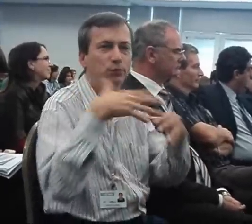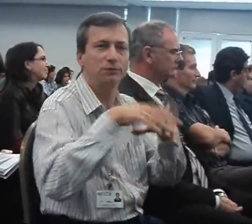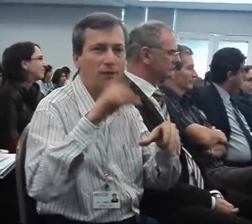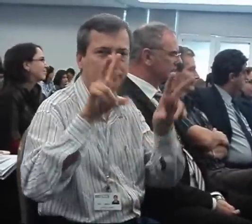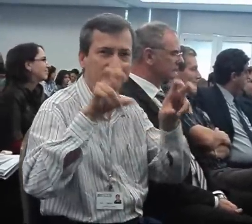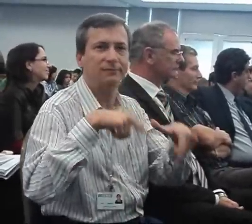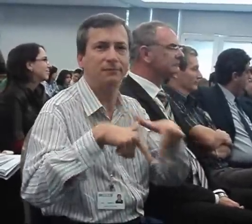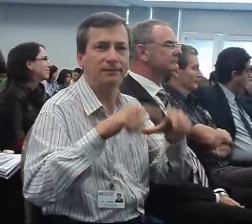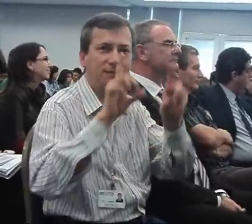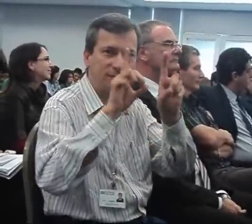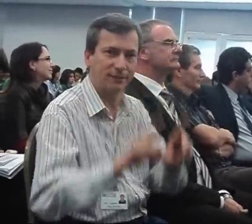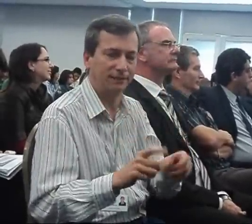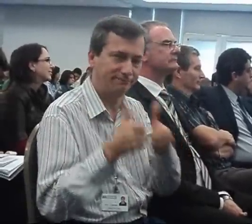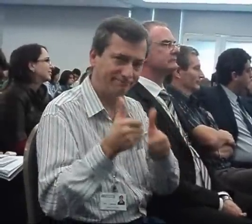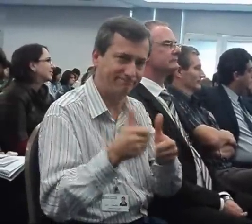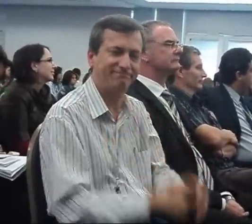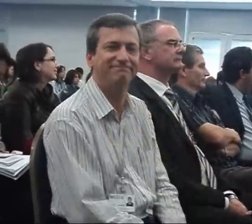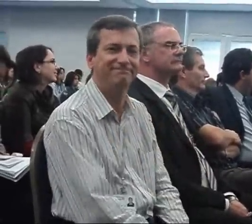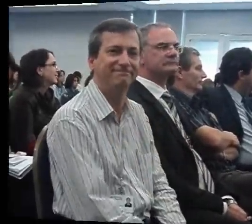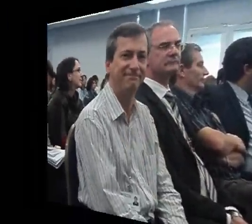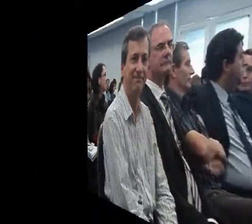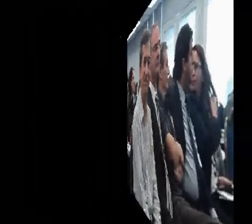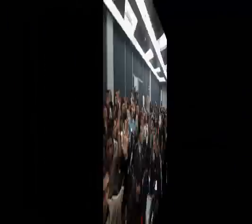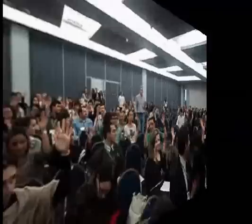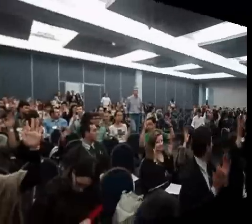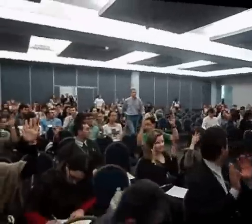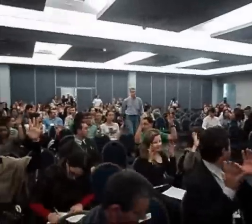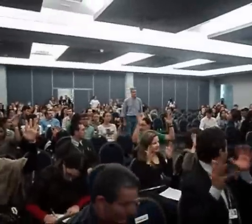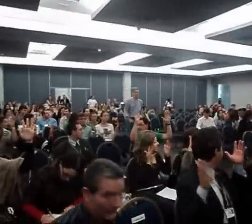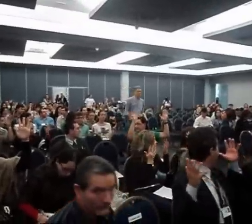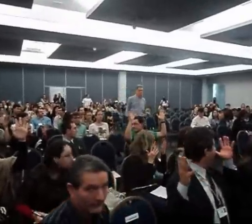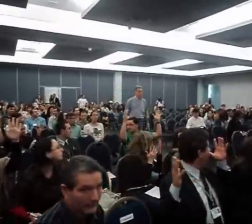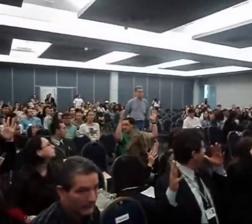estou aqui. Bom, também, né?